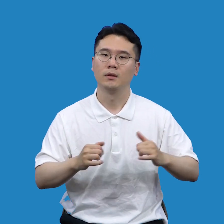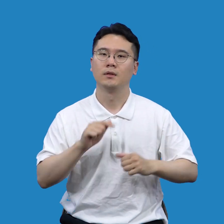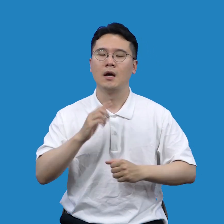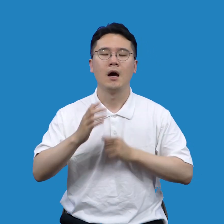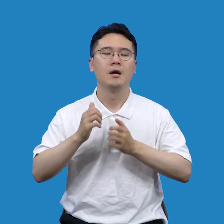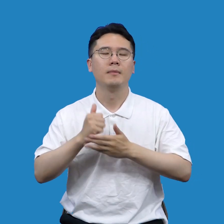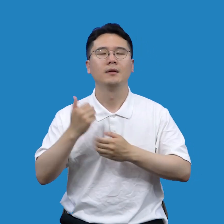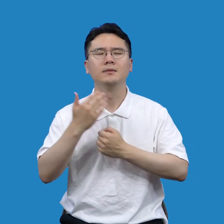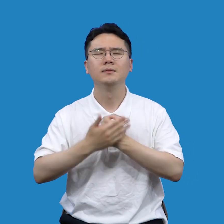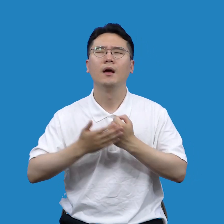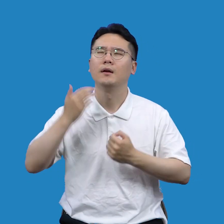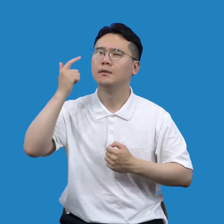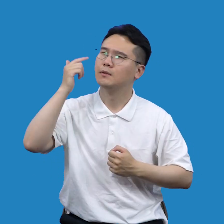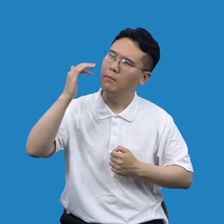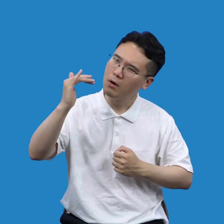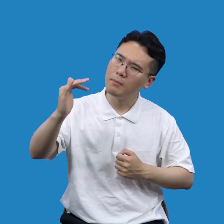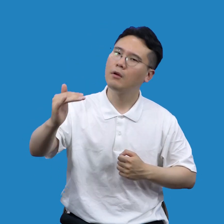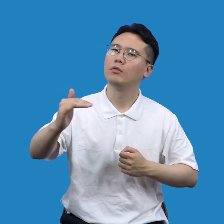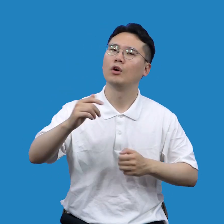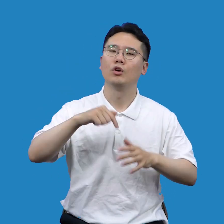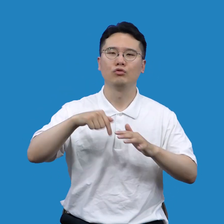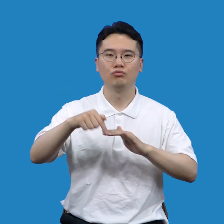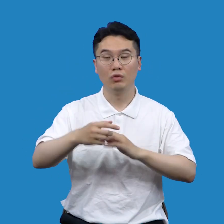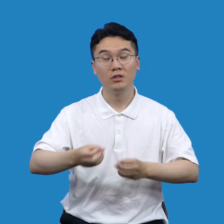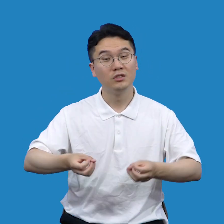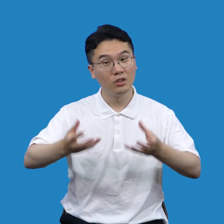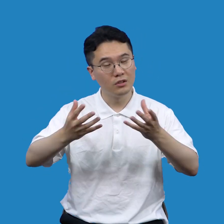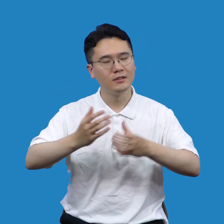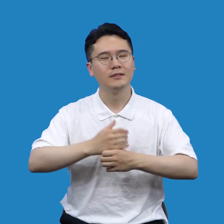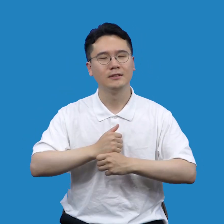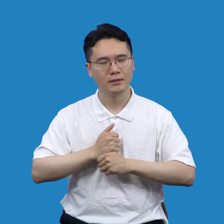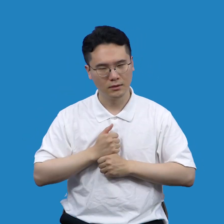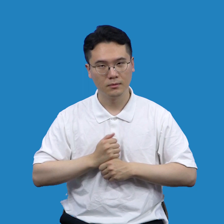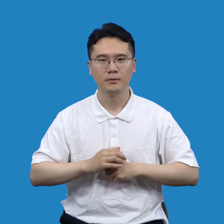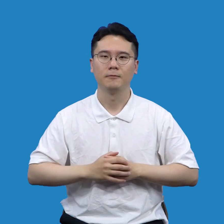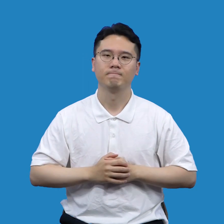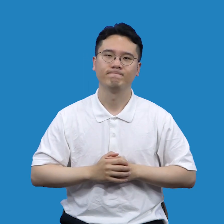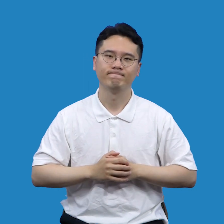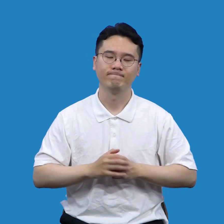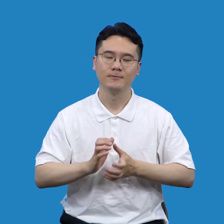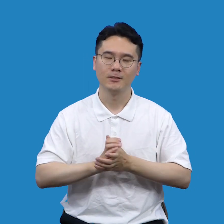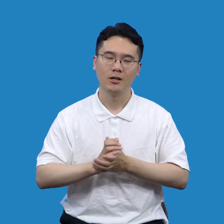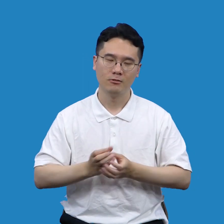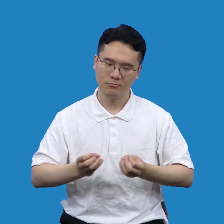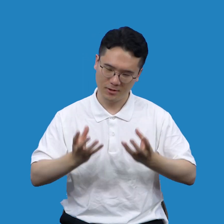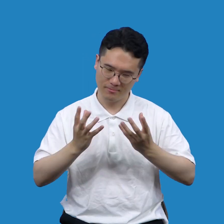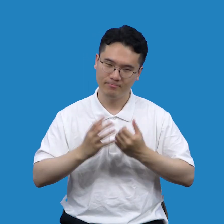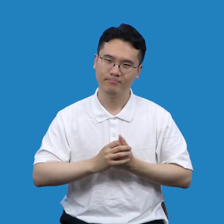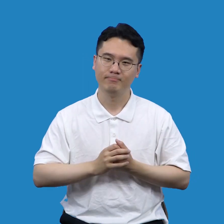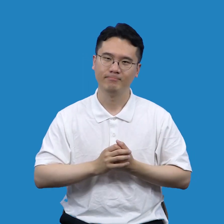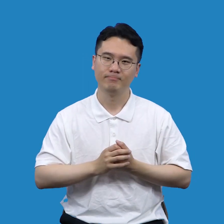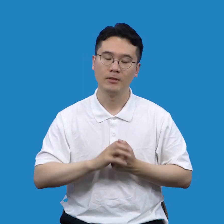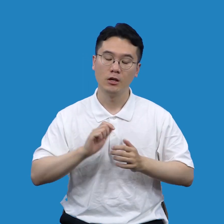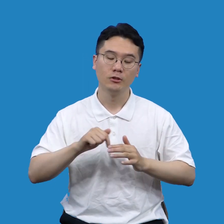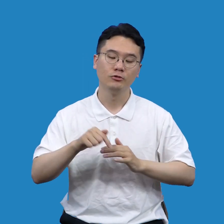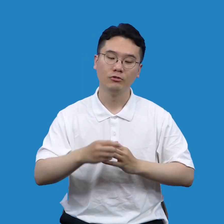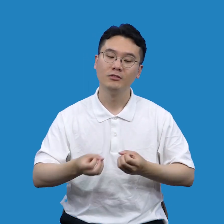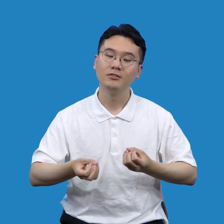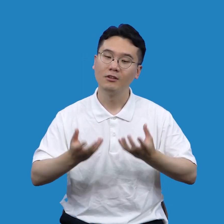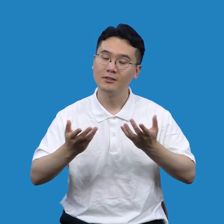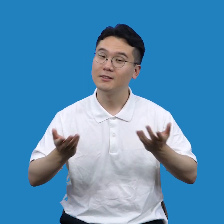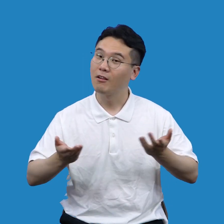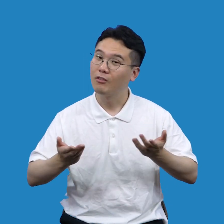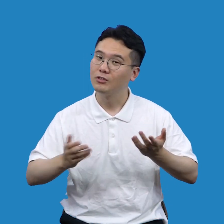하나님의 은혜를 사모한다면 유월절을 지킬 수가 있었다는 것이에요. 할렐루야. 그러므로 유월절